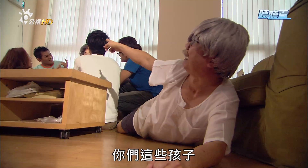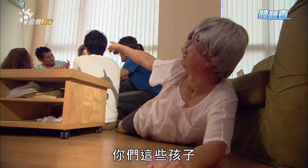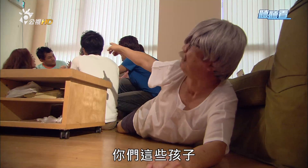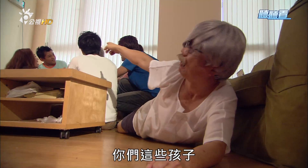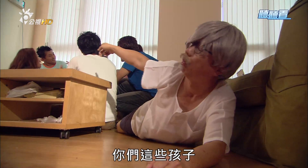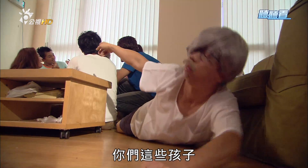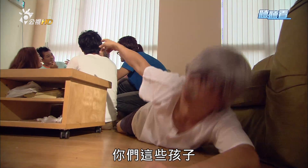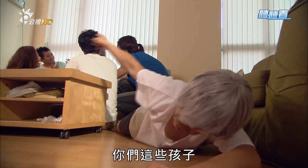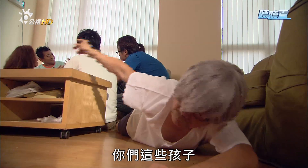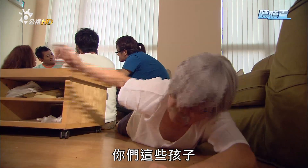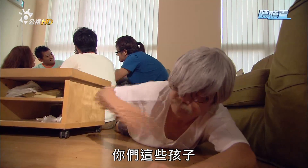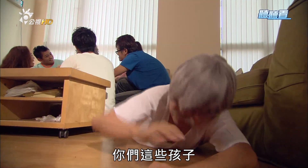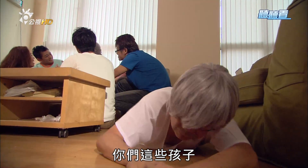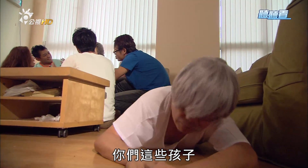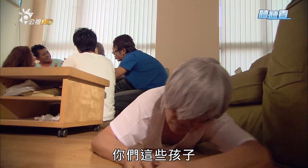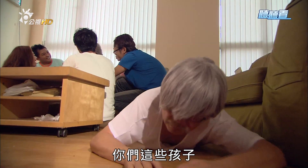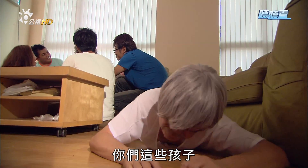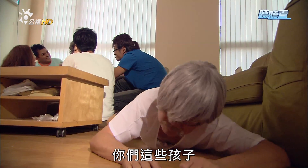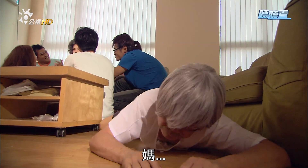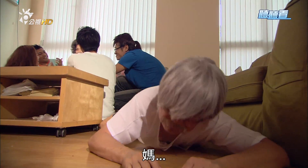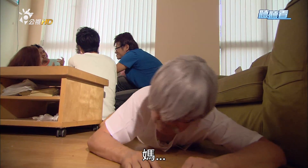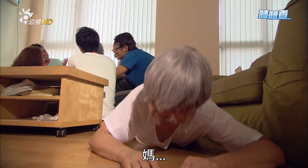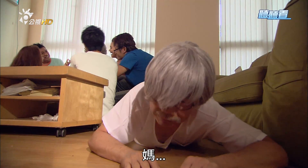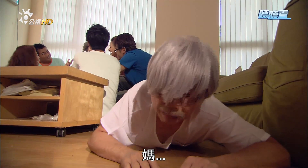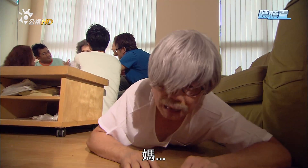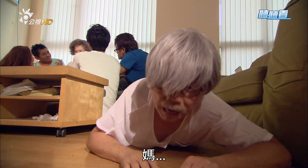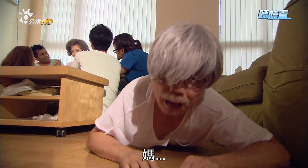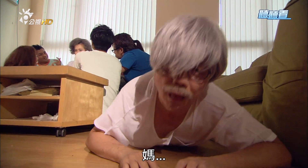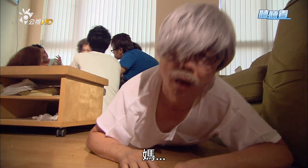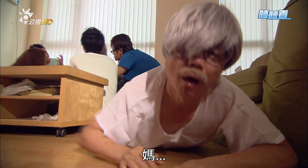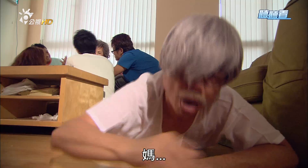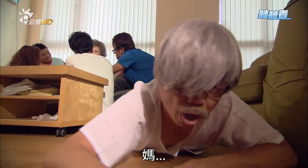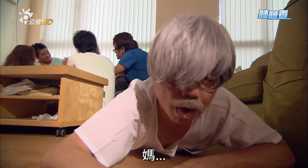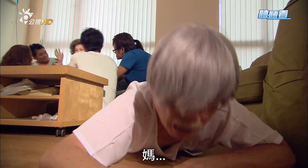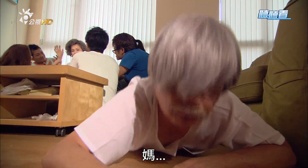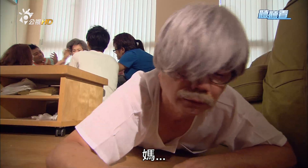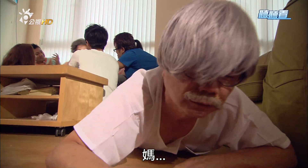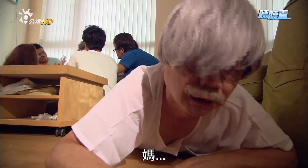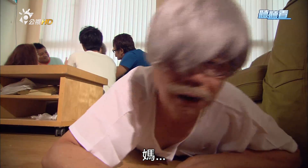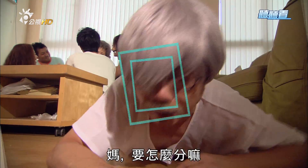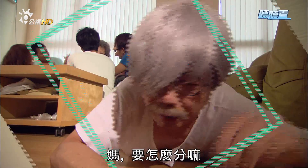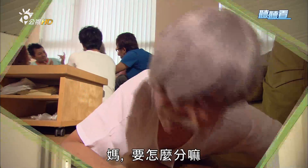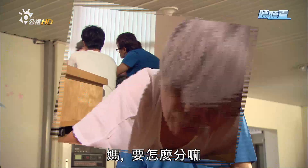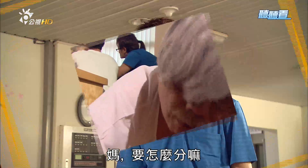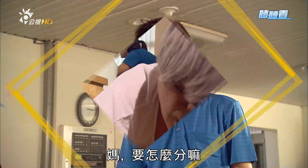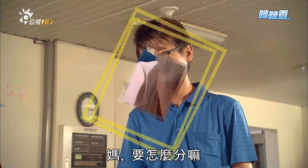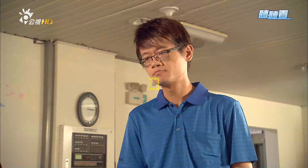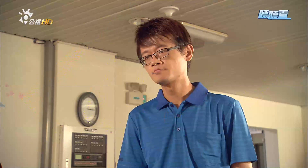妈妈妈妈 妈妈妈 妈 妈 妈